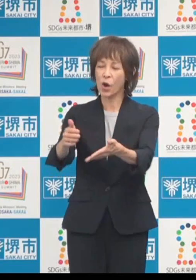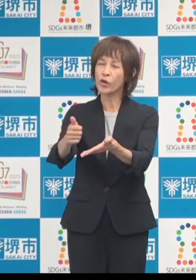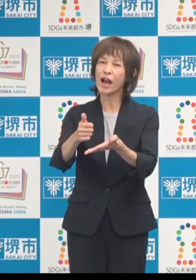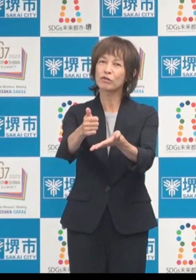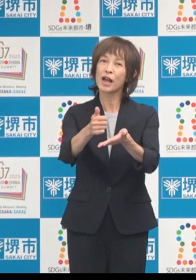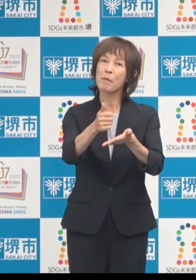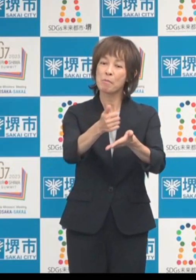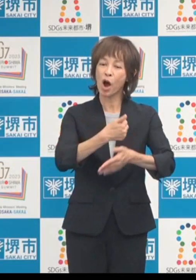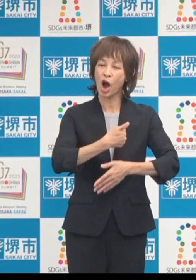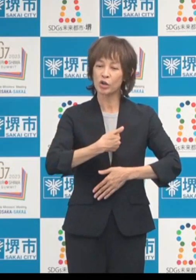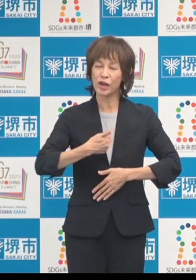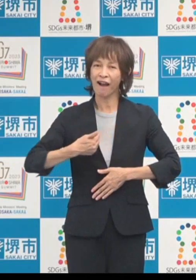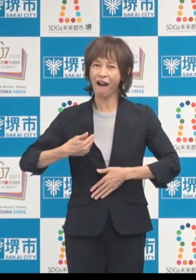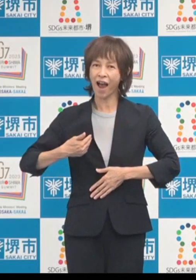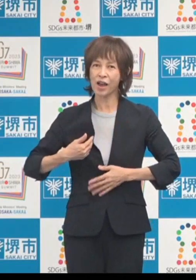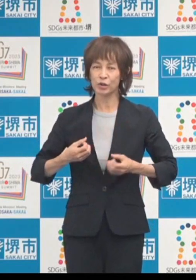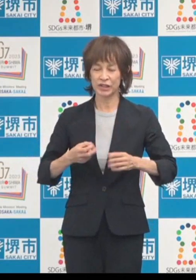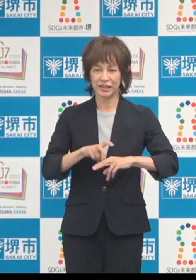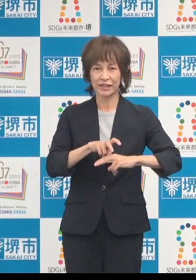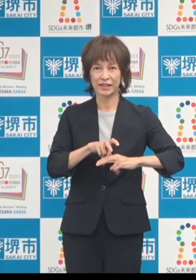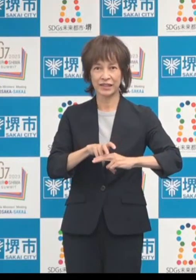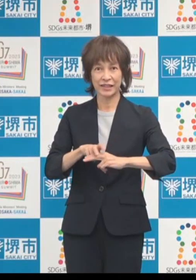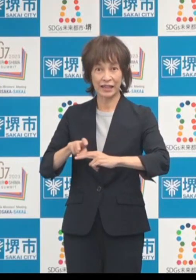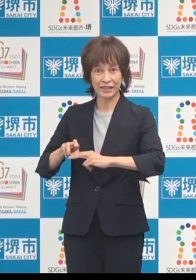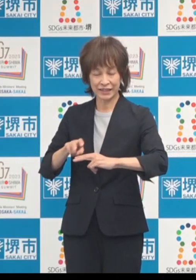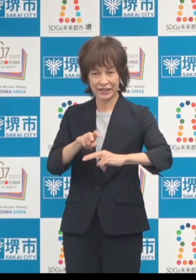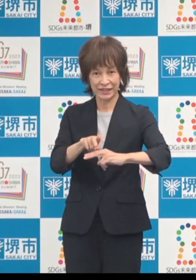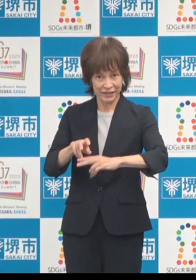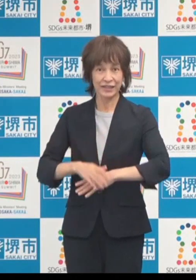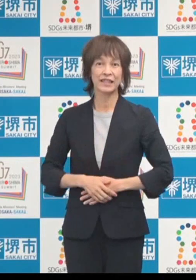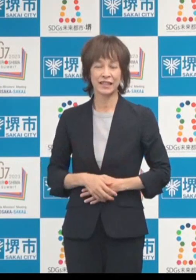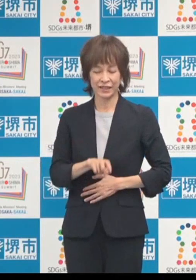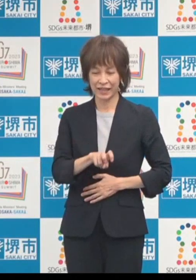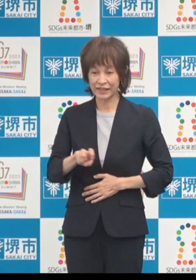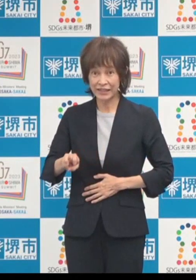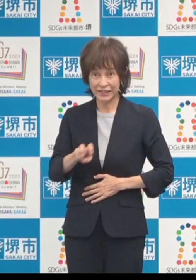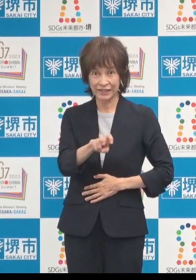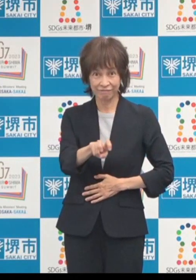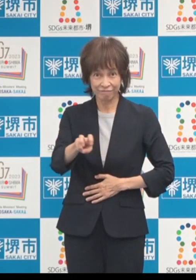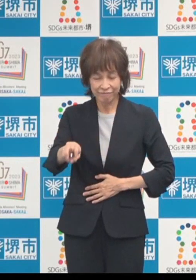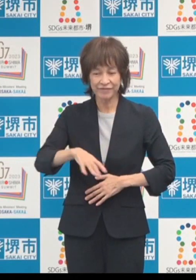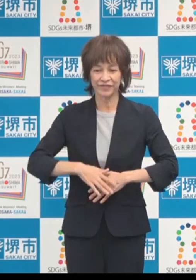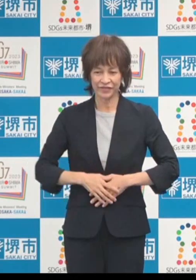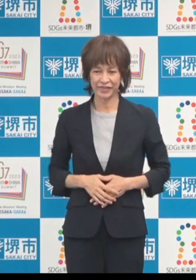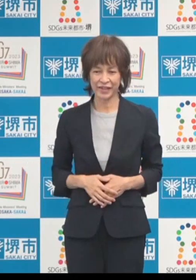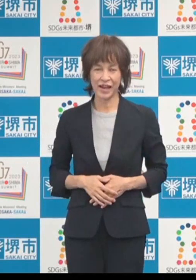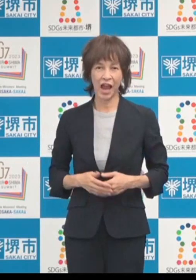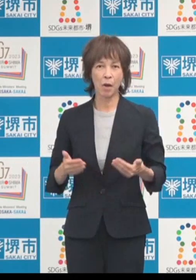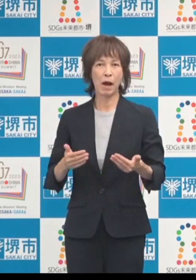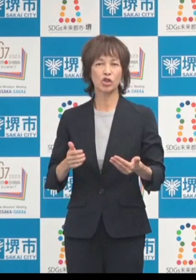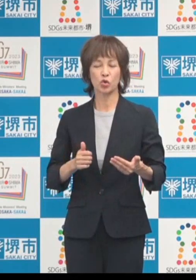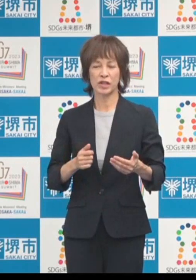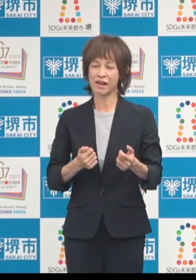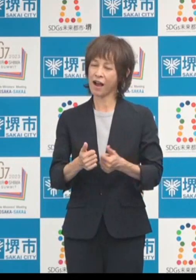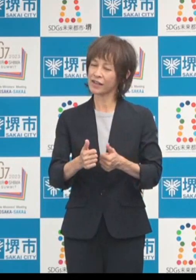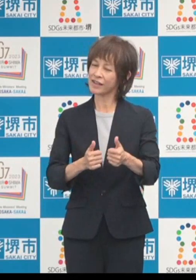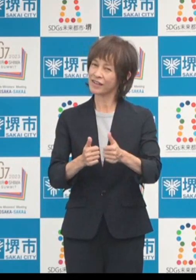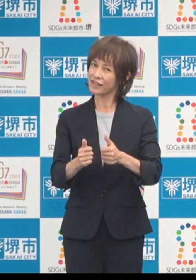えていたこの新座敷でありましたり、またこちらですね、職人が行き来していた土間